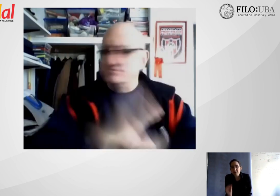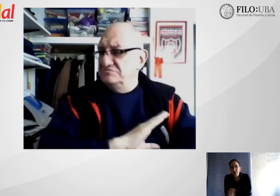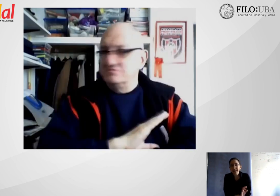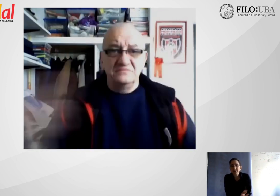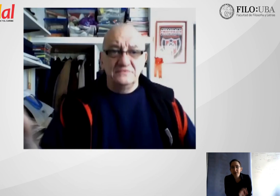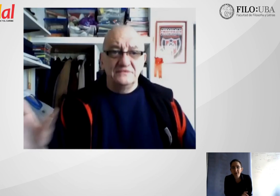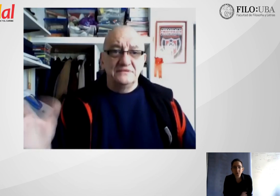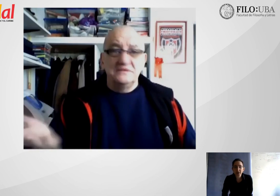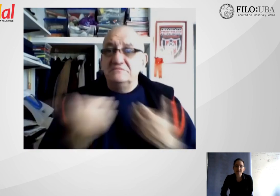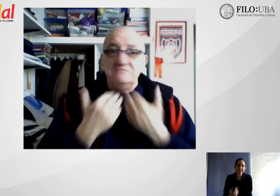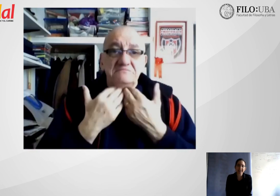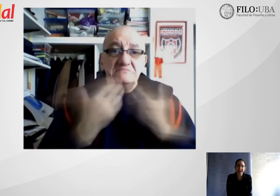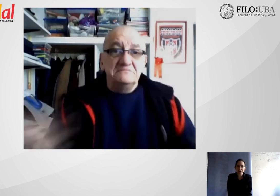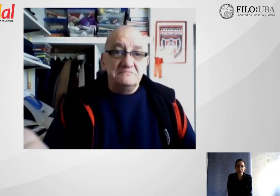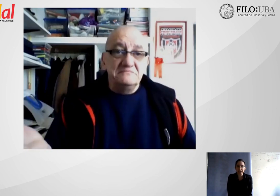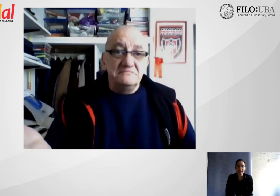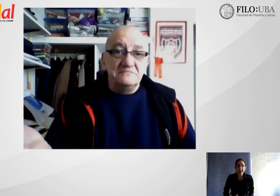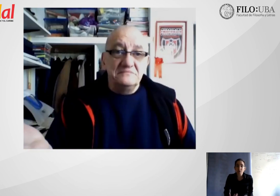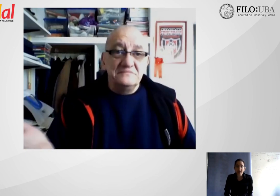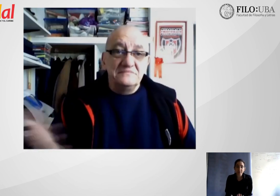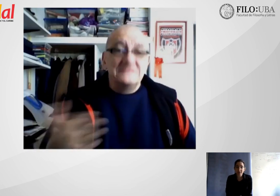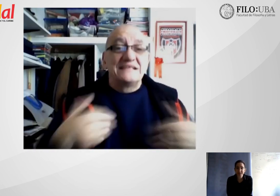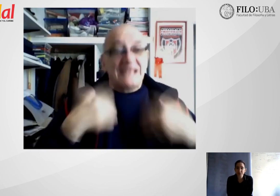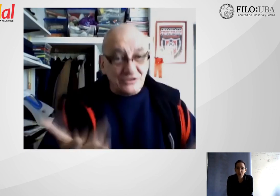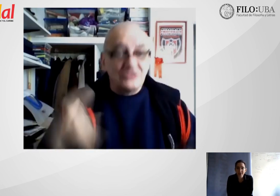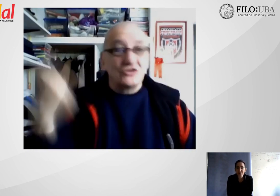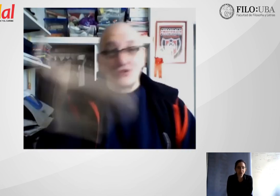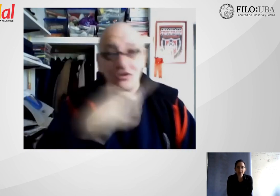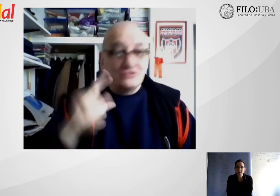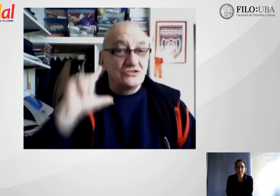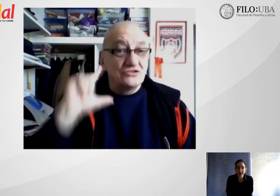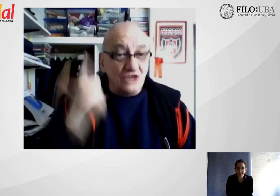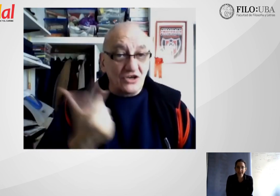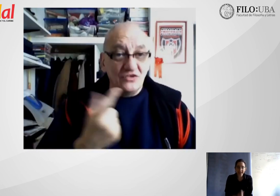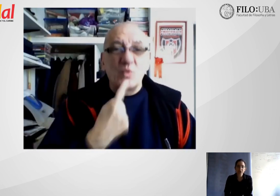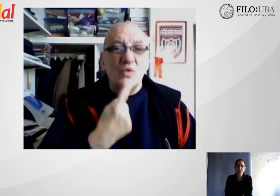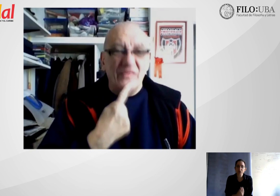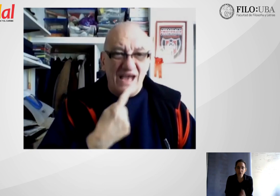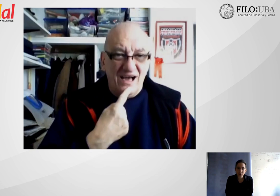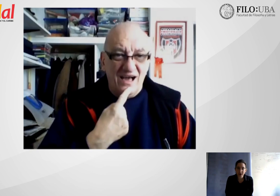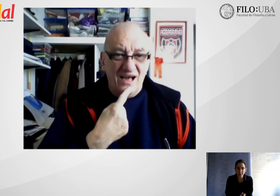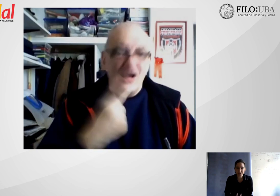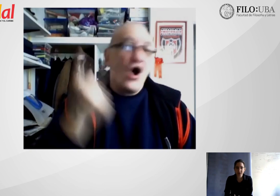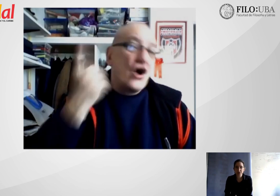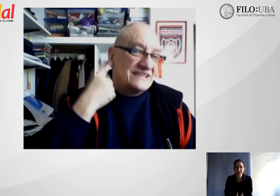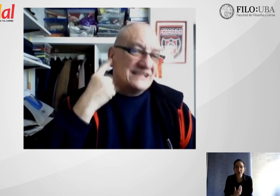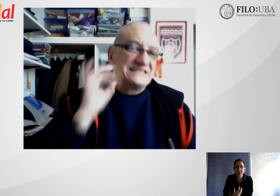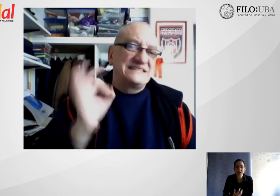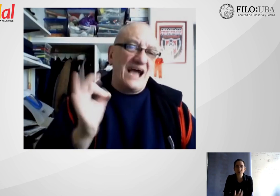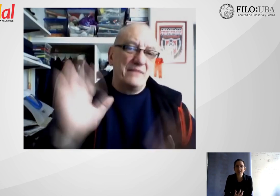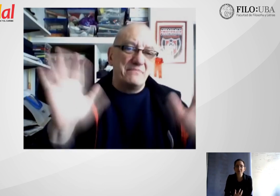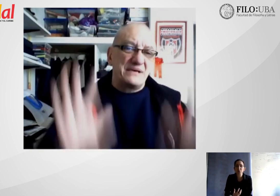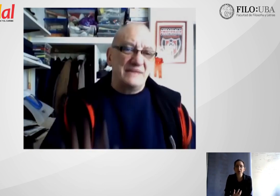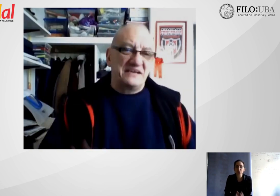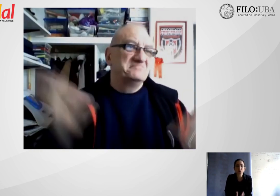veces al mediodía, un ratito breve y a la noche. Es como que estamos desinformados, no sabemos qué pasa. Entonces nosotros, las personas solas, es como